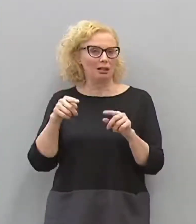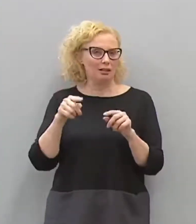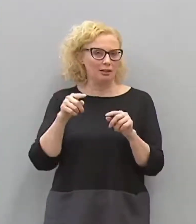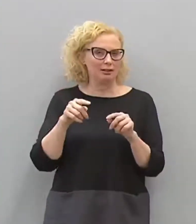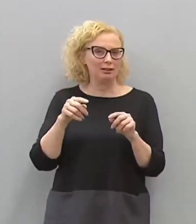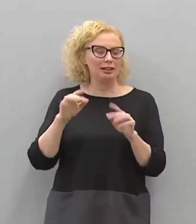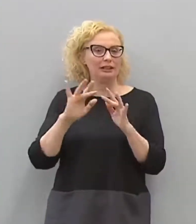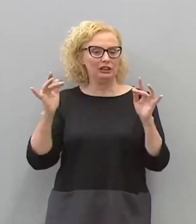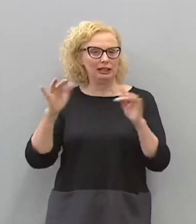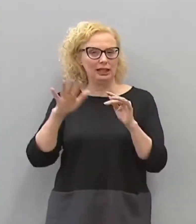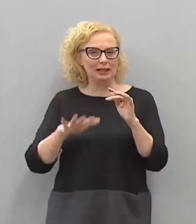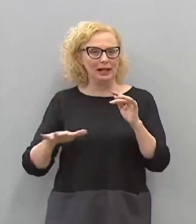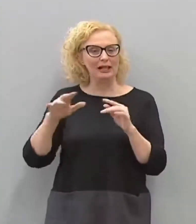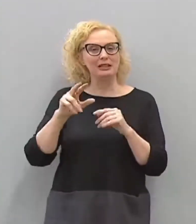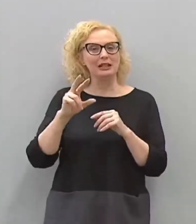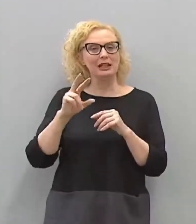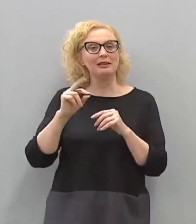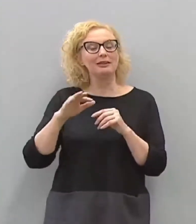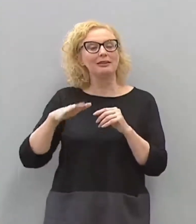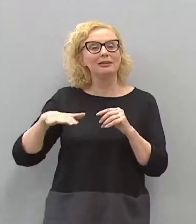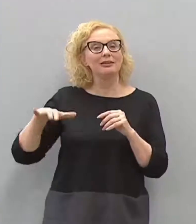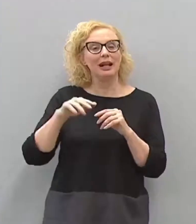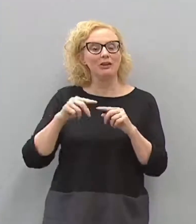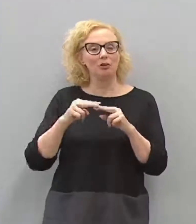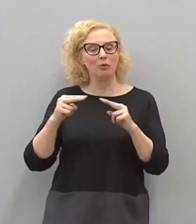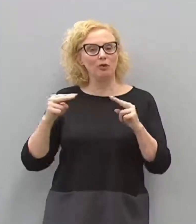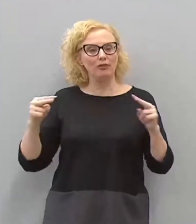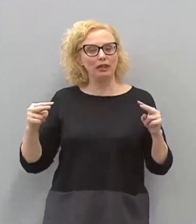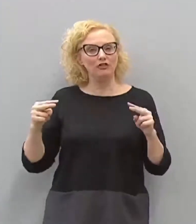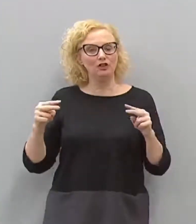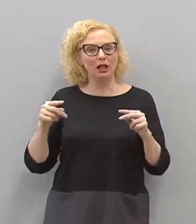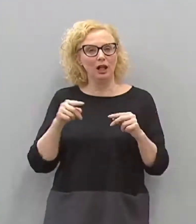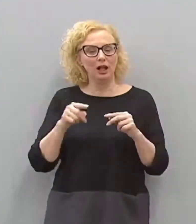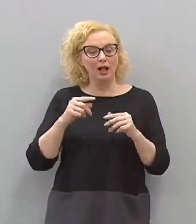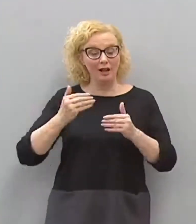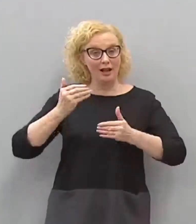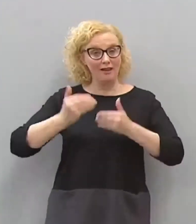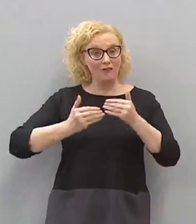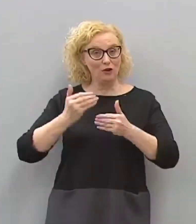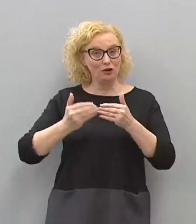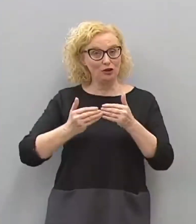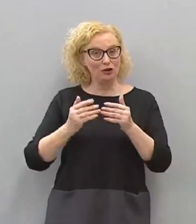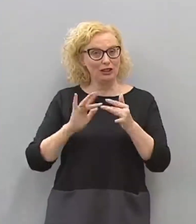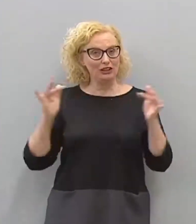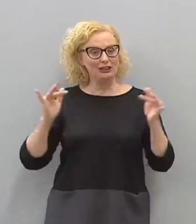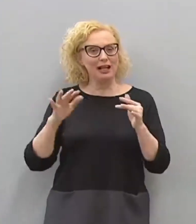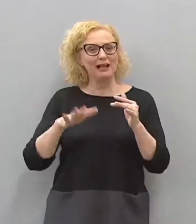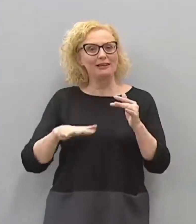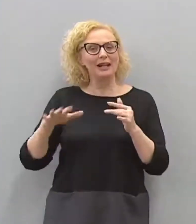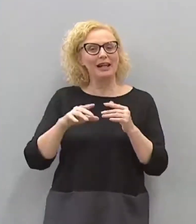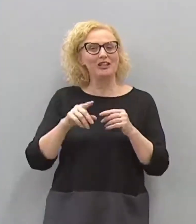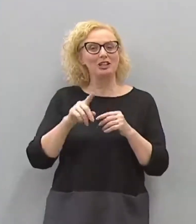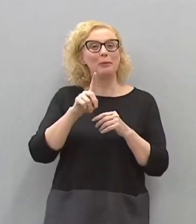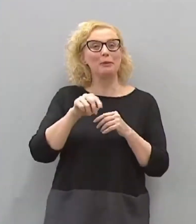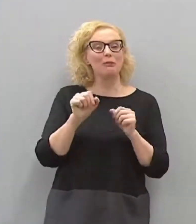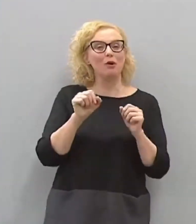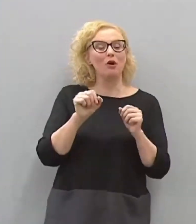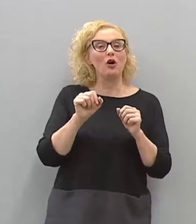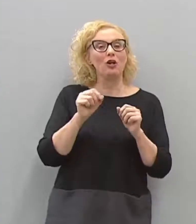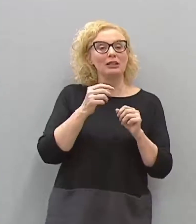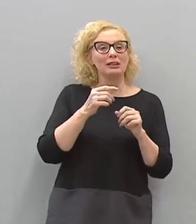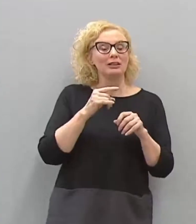la provincia di trento sarà interessata da questo da questa evoluzione del digitale terrestre fra il primo gennaio fra il primo